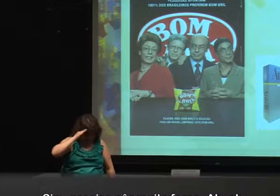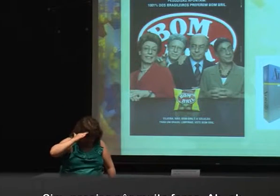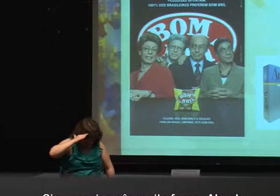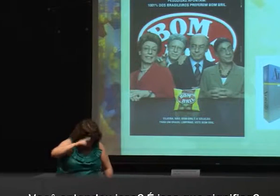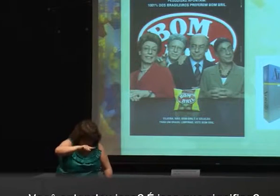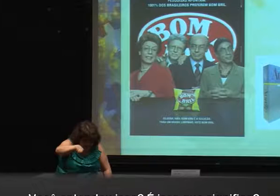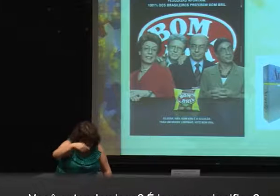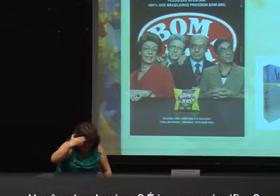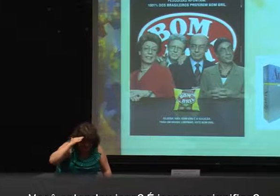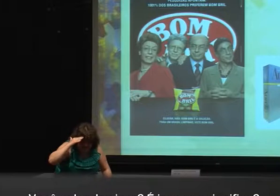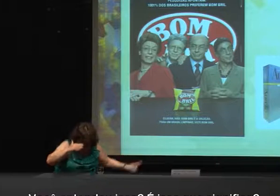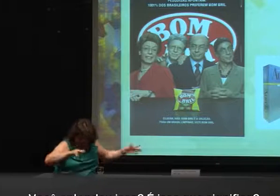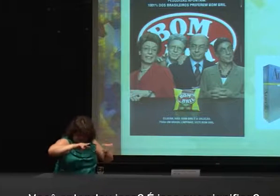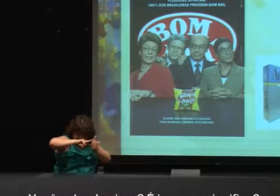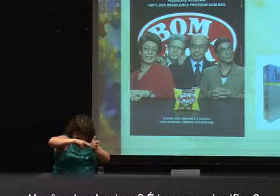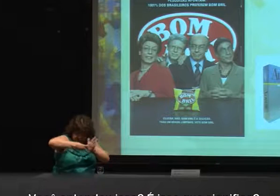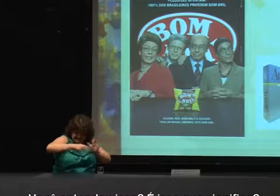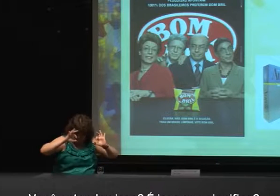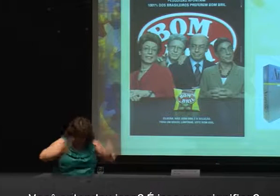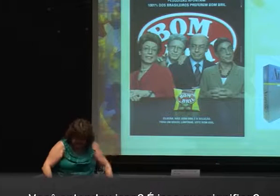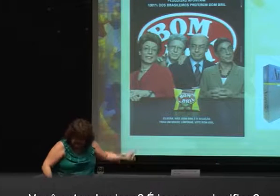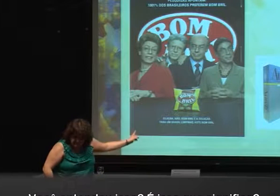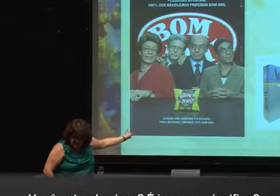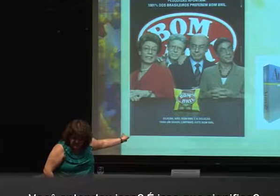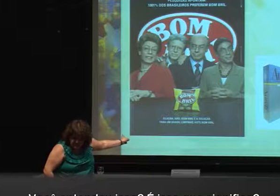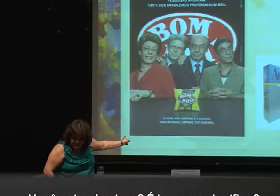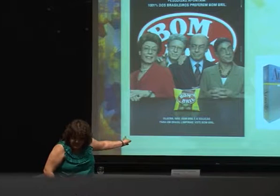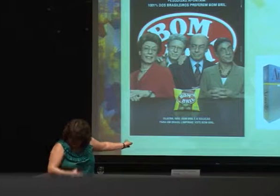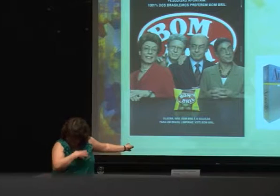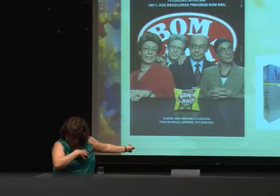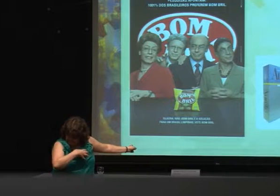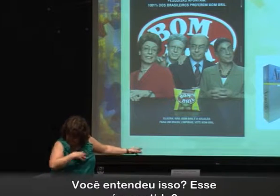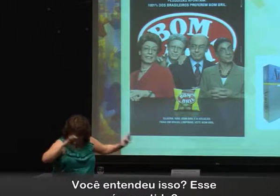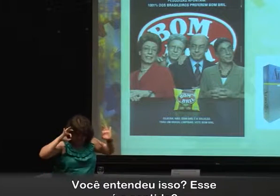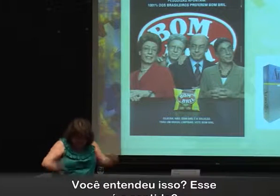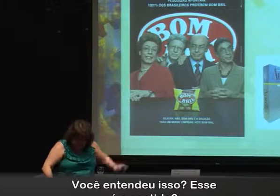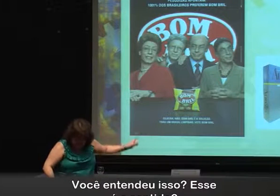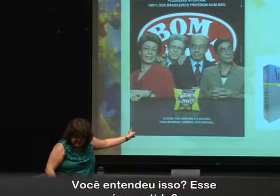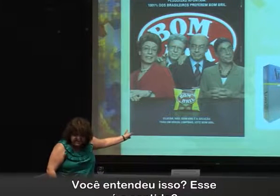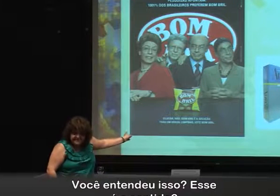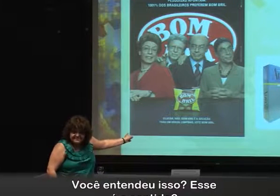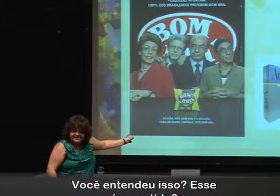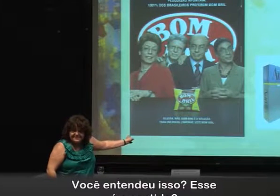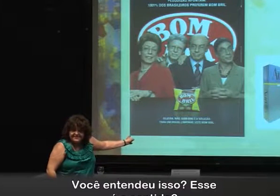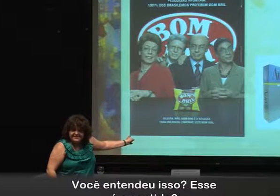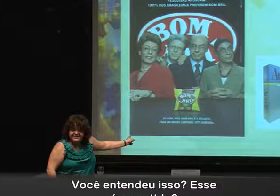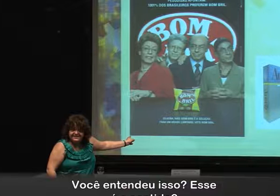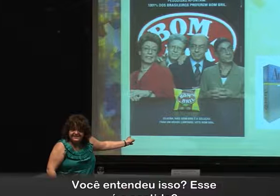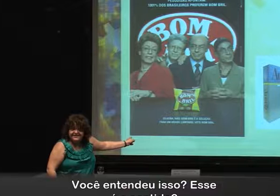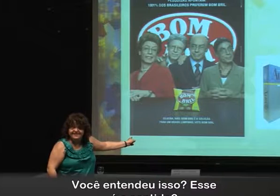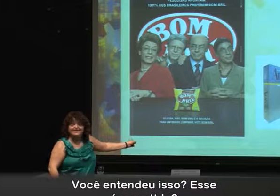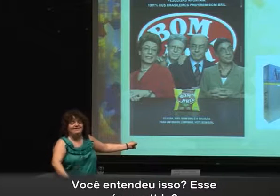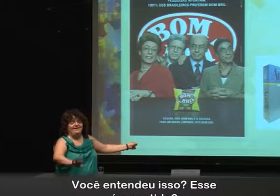ok. Você entendeu isso? É isso que significa? Você sente, você entendeu isso? Esse é o